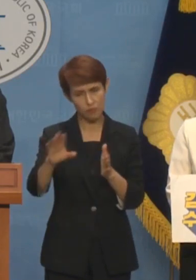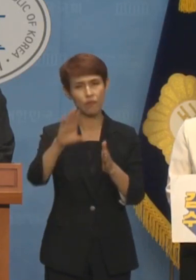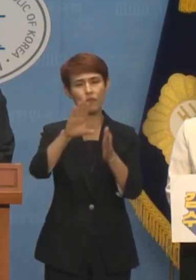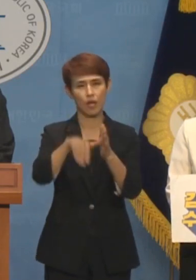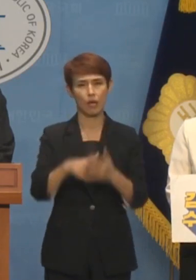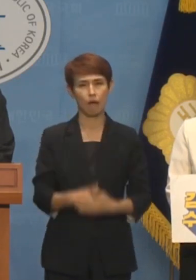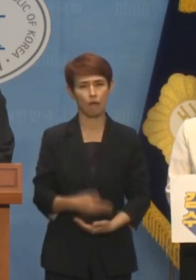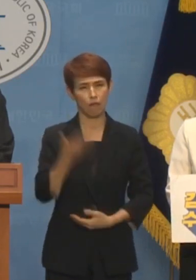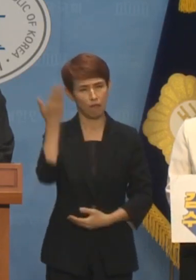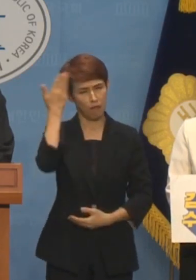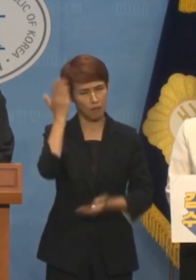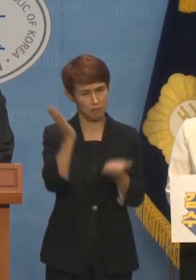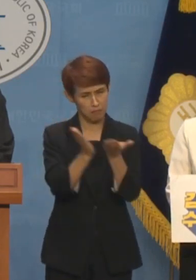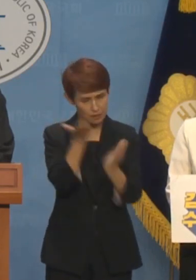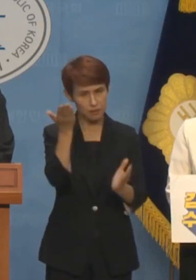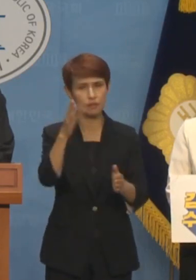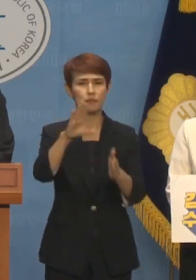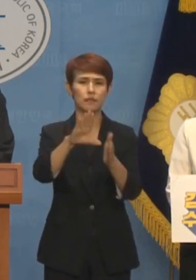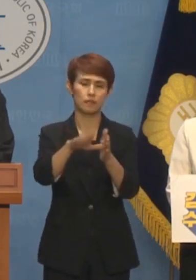몰상식이 상식인 시대,